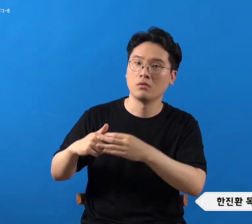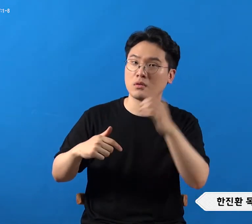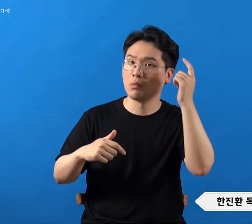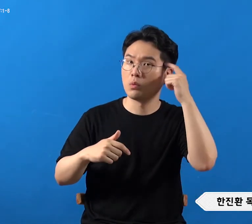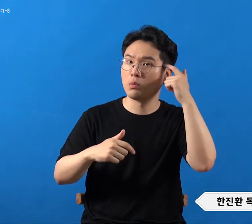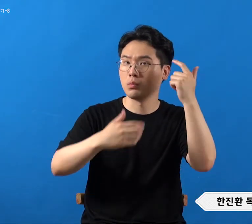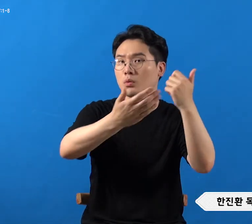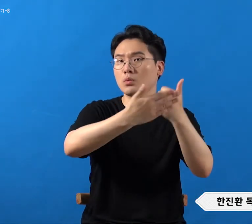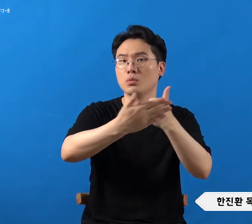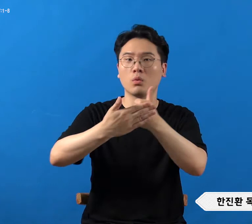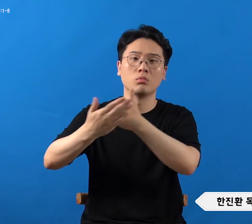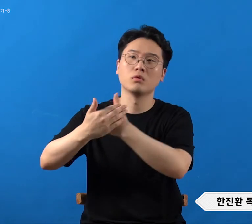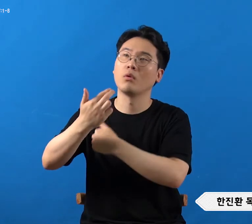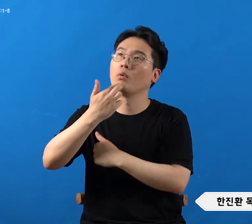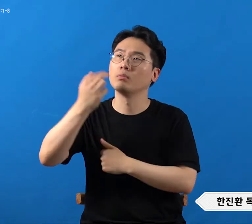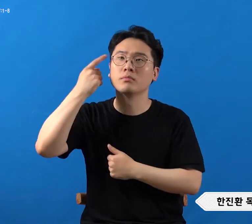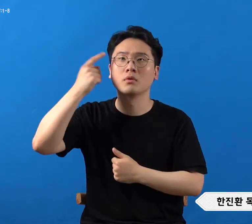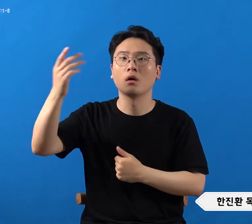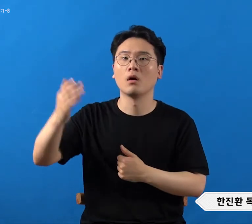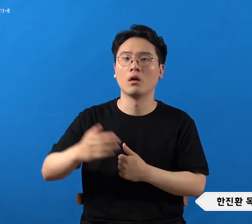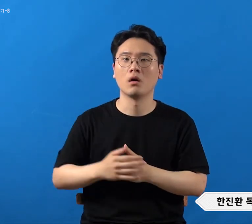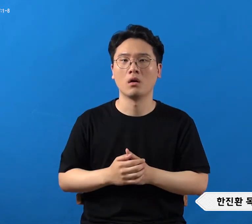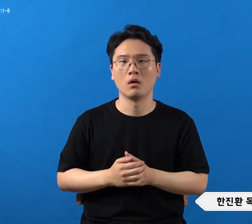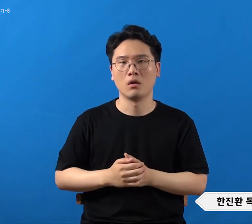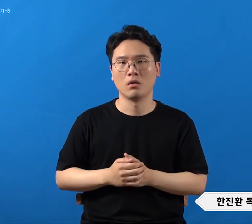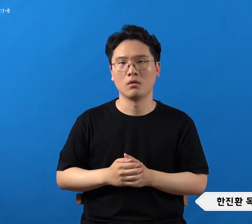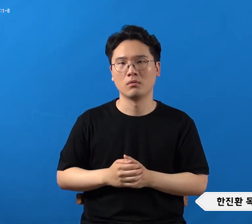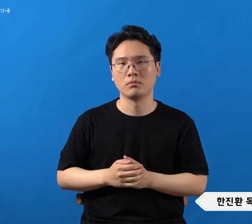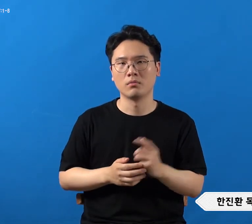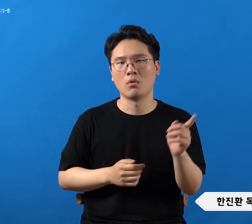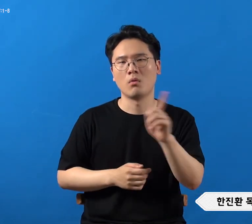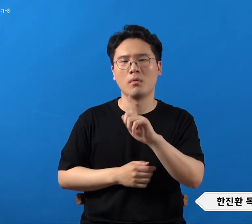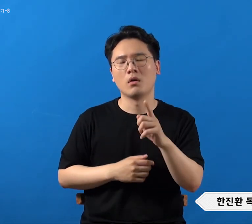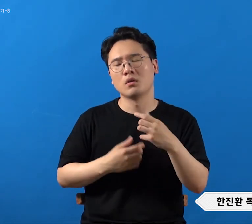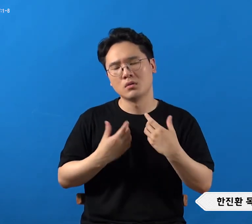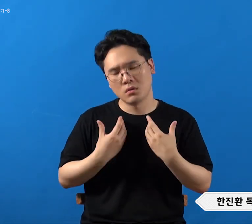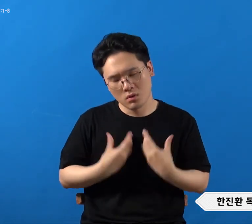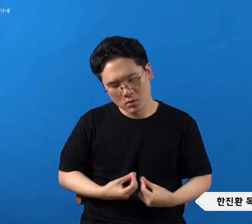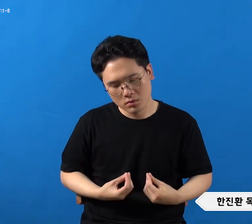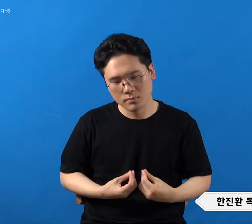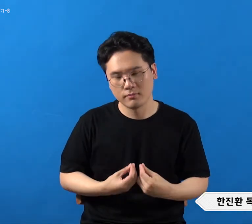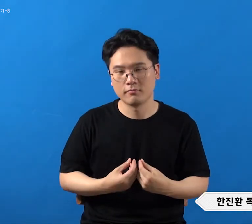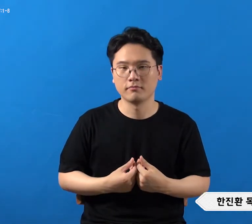이 도움이 없습니까? 얼마나 실망이 되는지요.